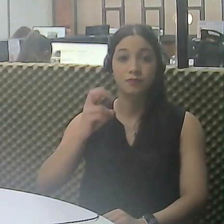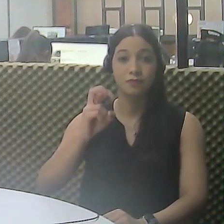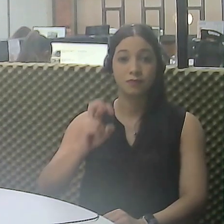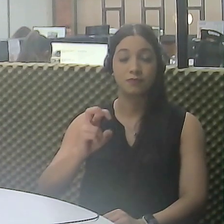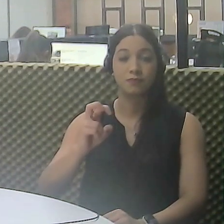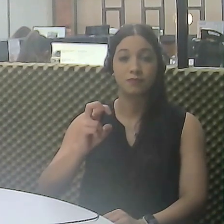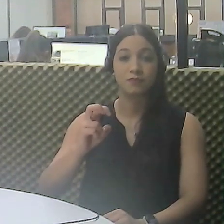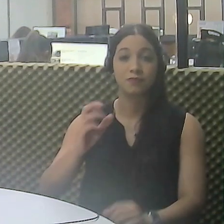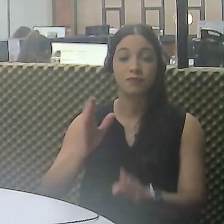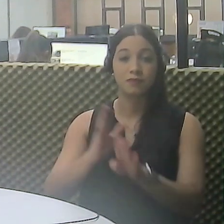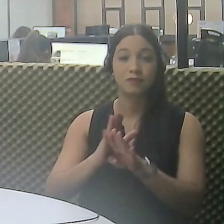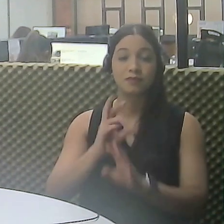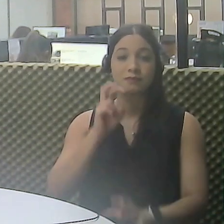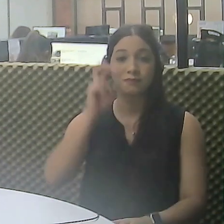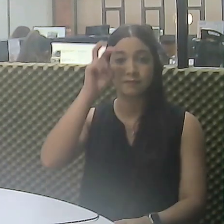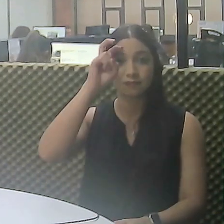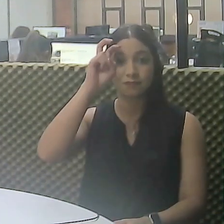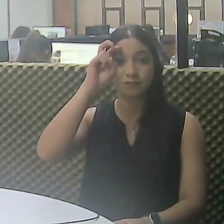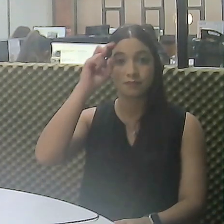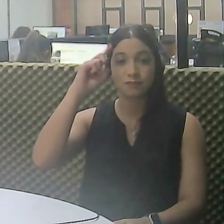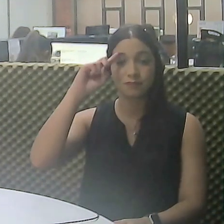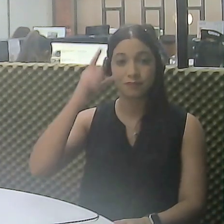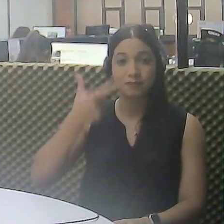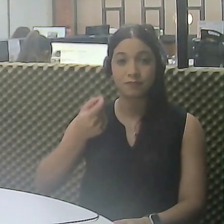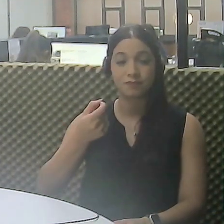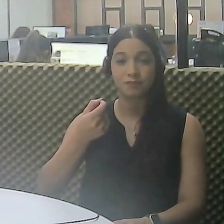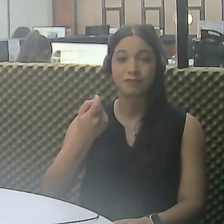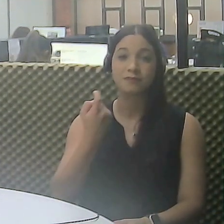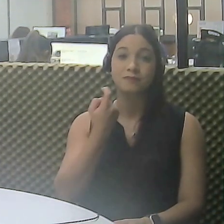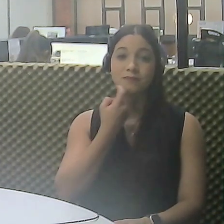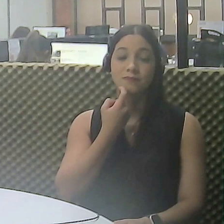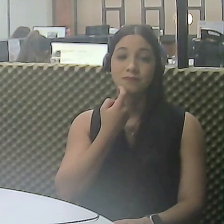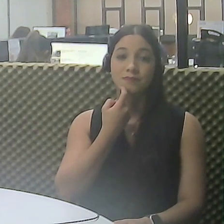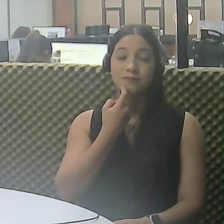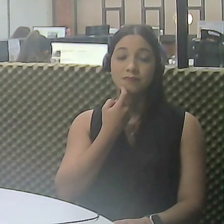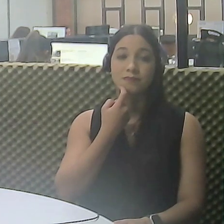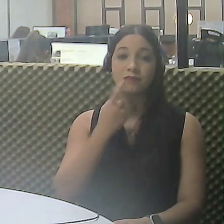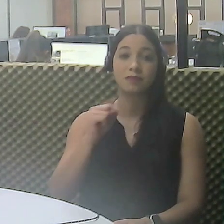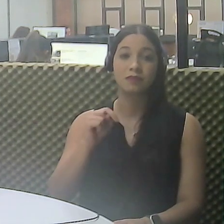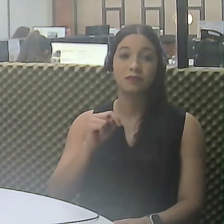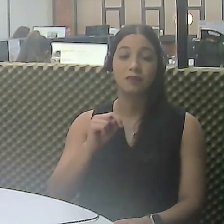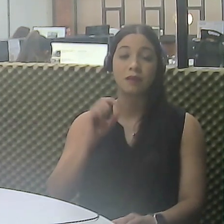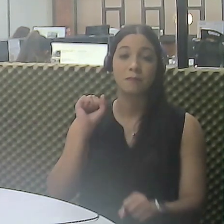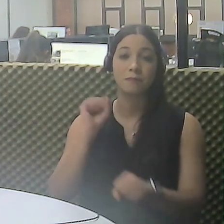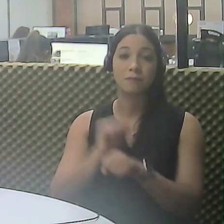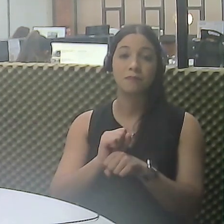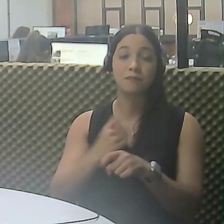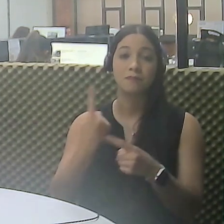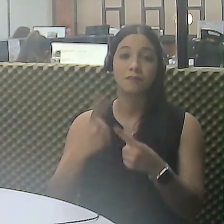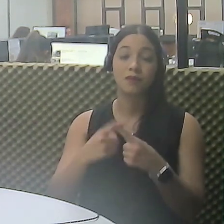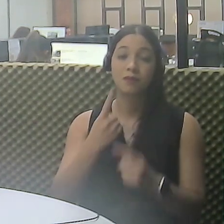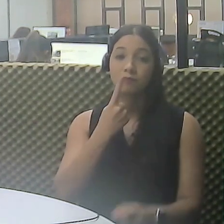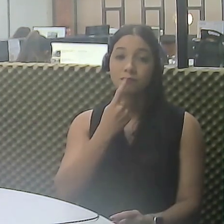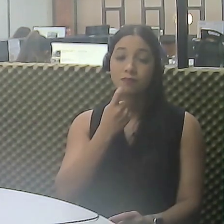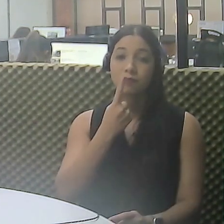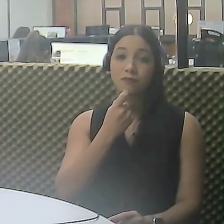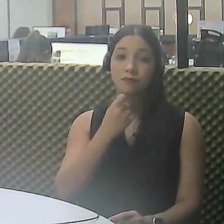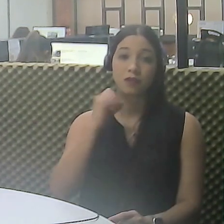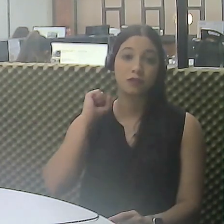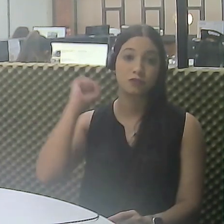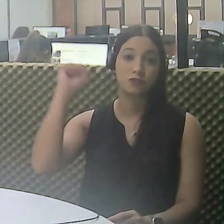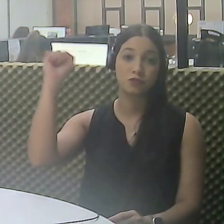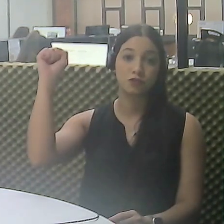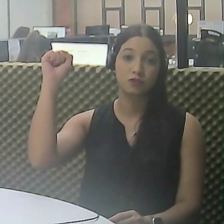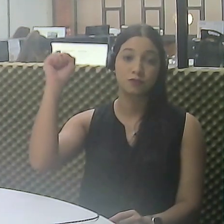onde fica até quinta-feira, dia 20. Na sexta, dia 21, o atendimento será interrompido por conta do feriado de